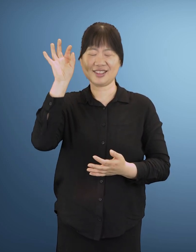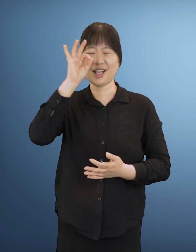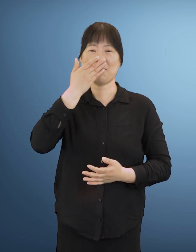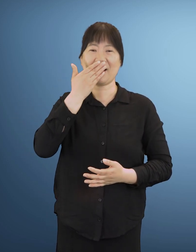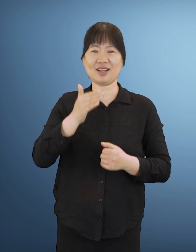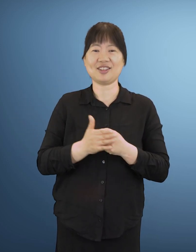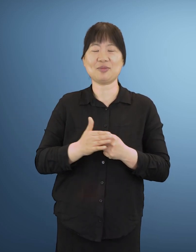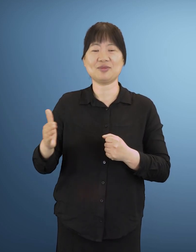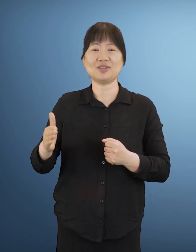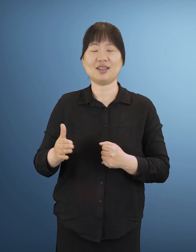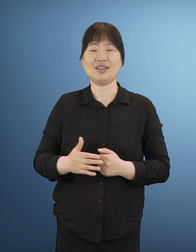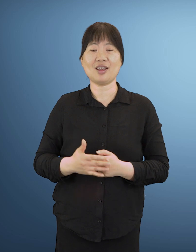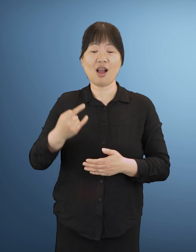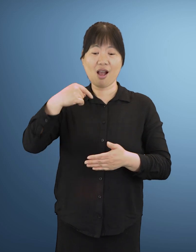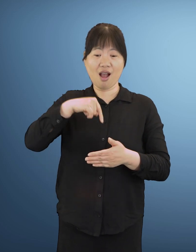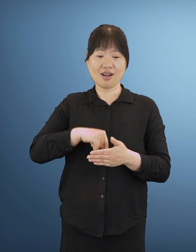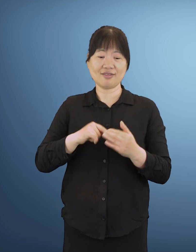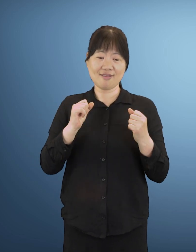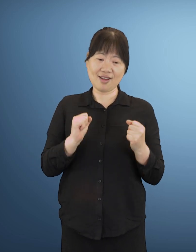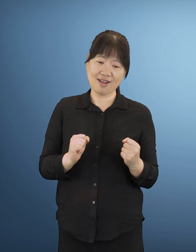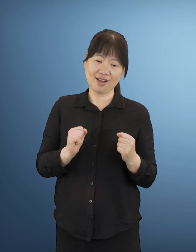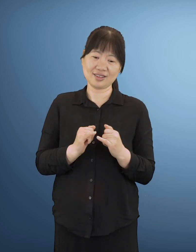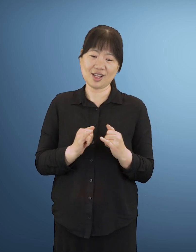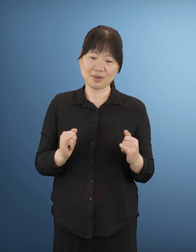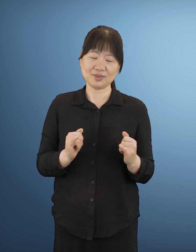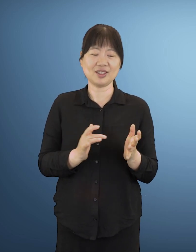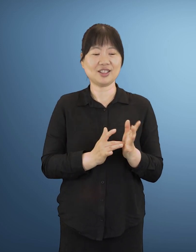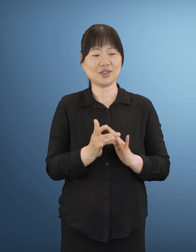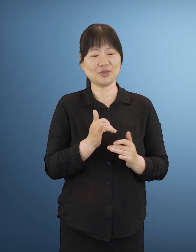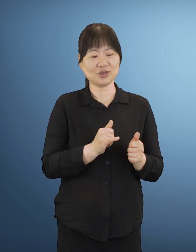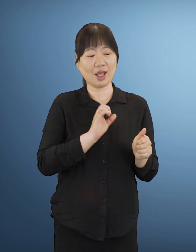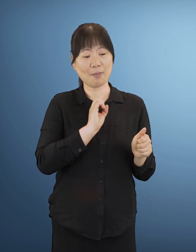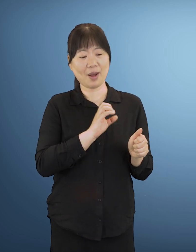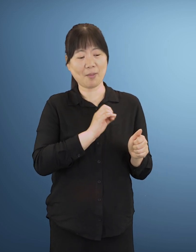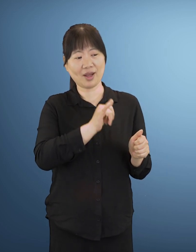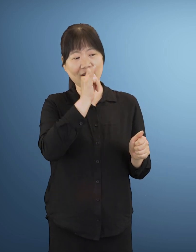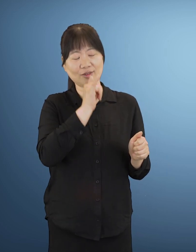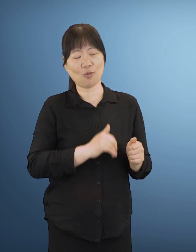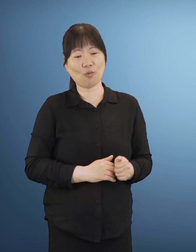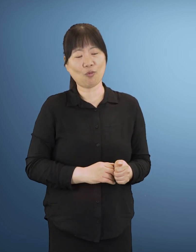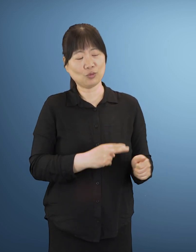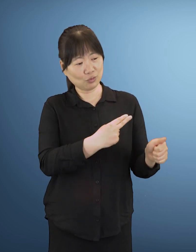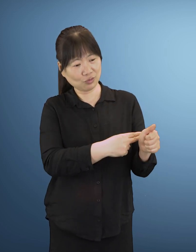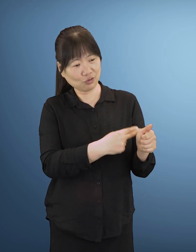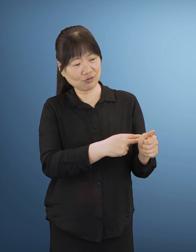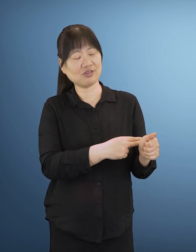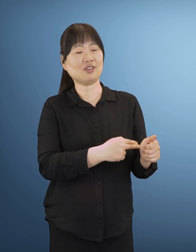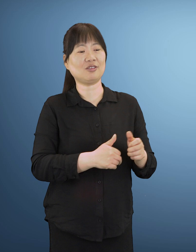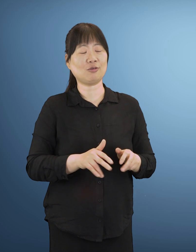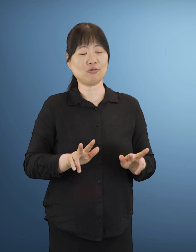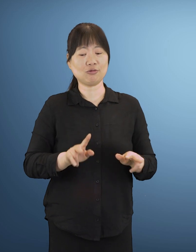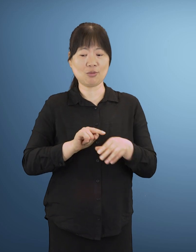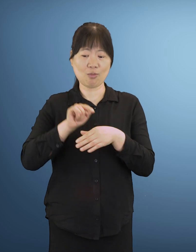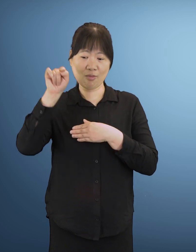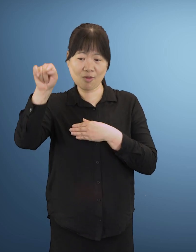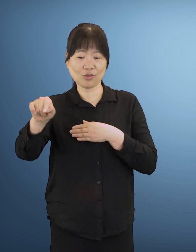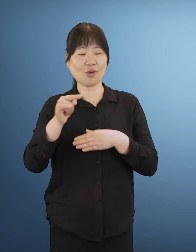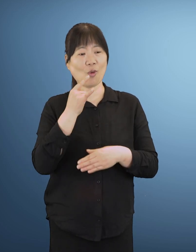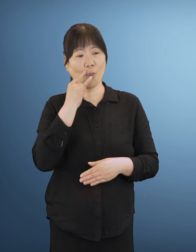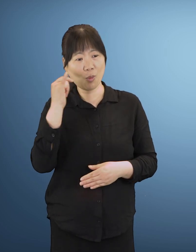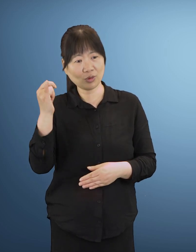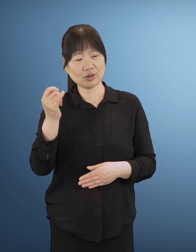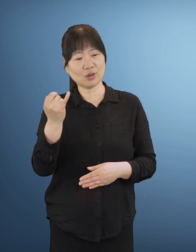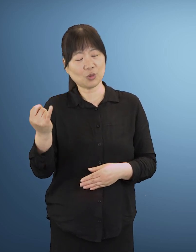그래서 안에 있던 사람이 예수님에게 넌지시 일렀죠. 선생님, 저기 밖에